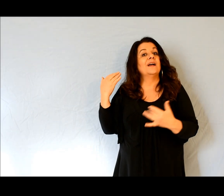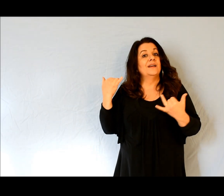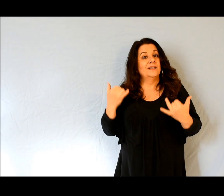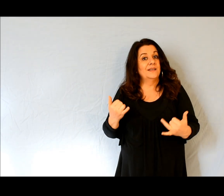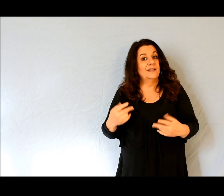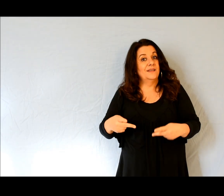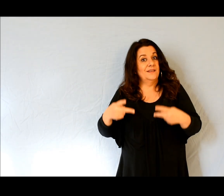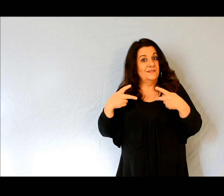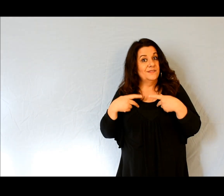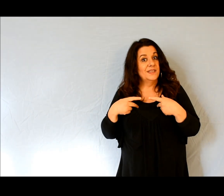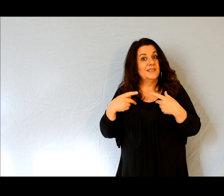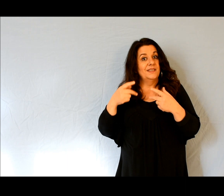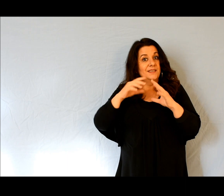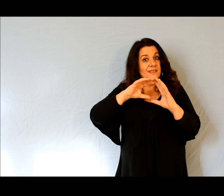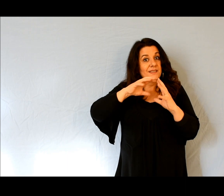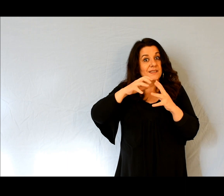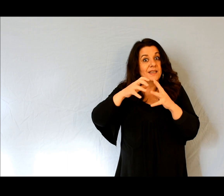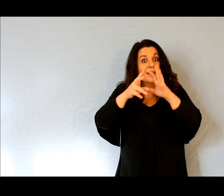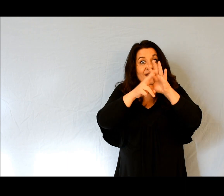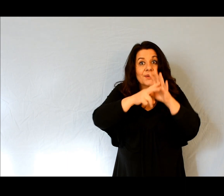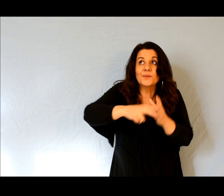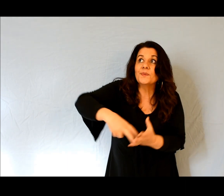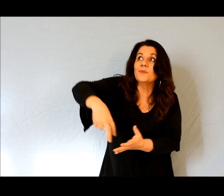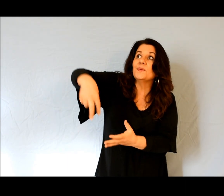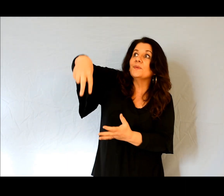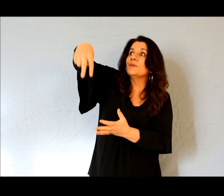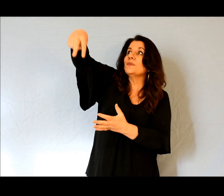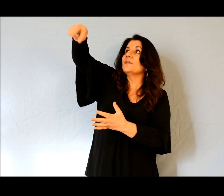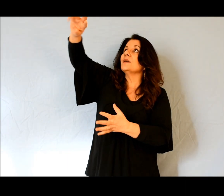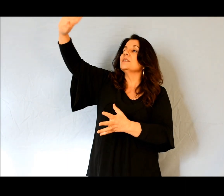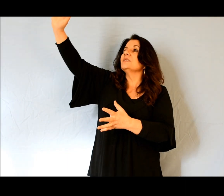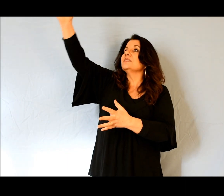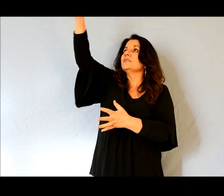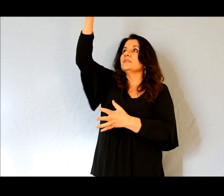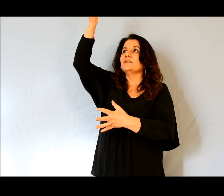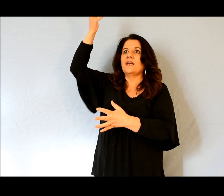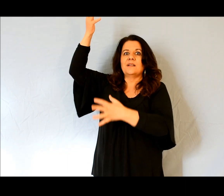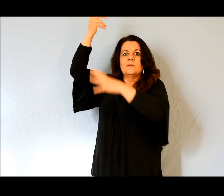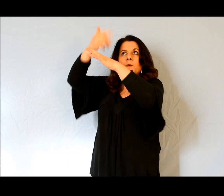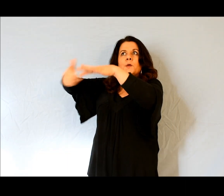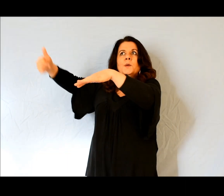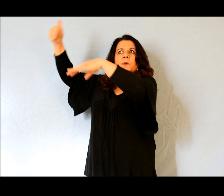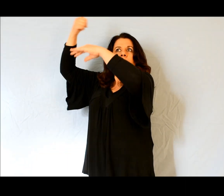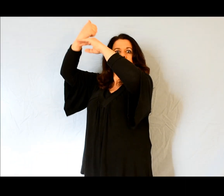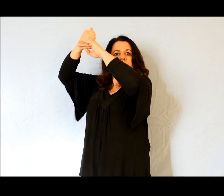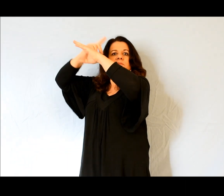lui qui a soumis les Anges ainsi que les souverainetés et les